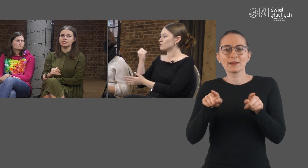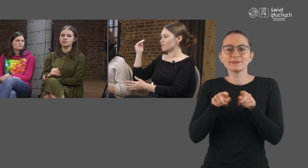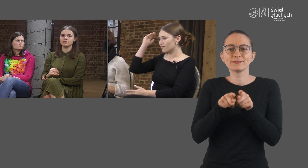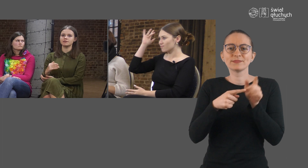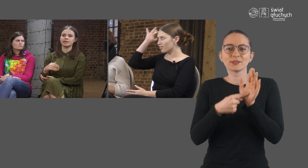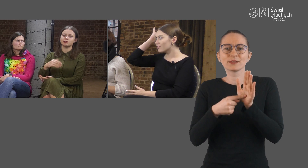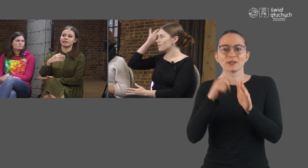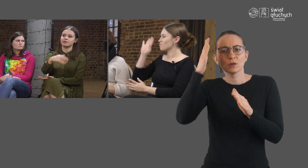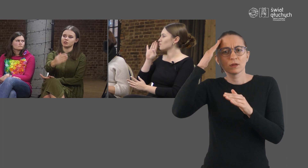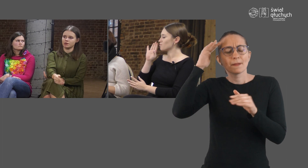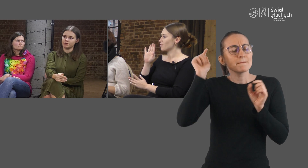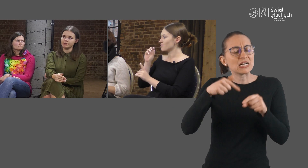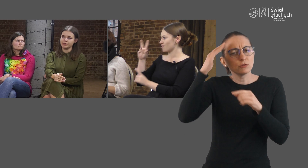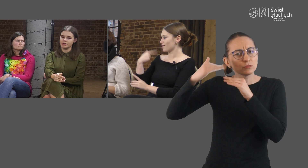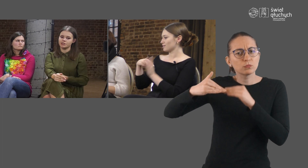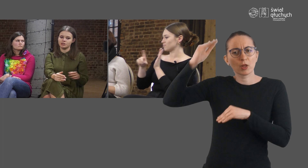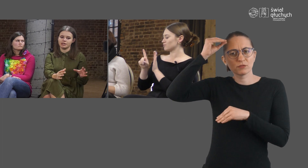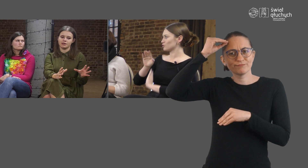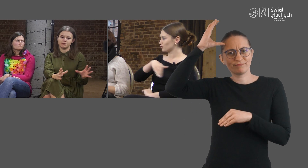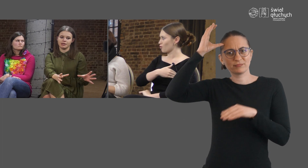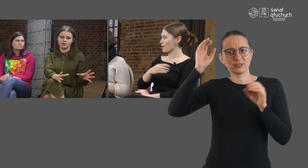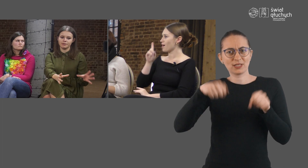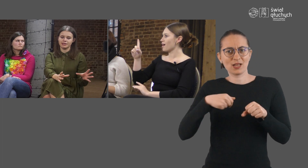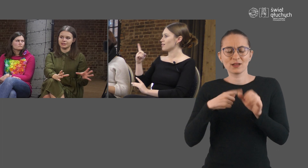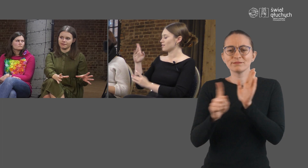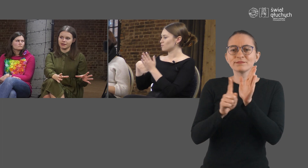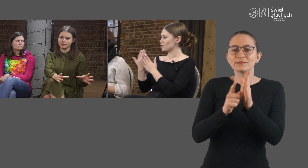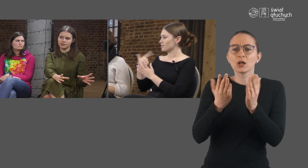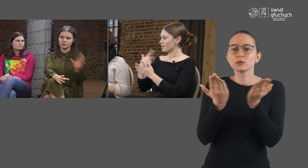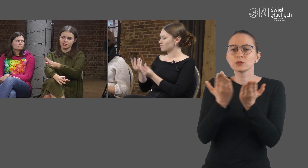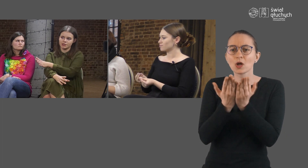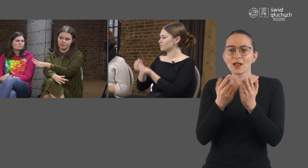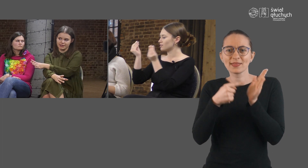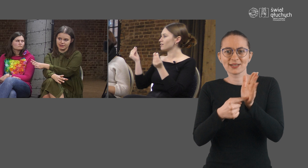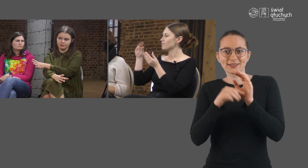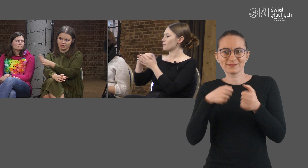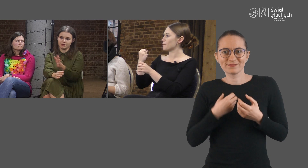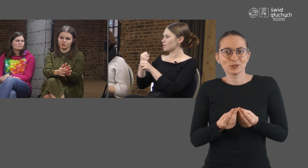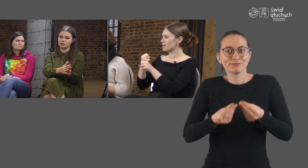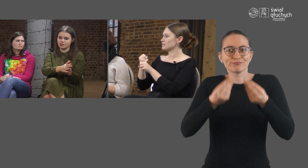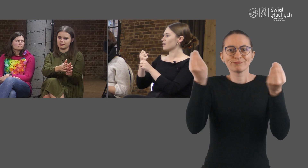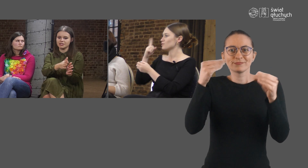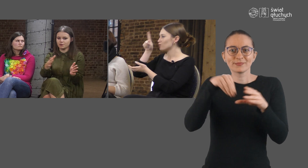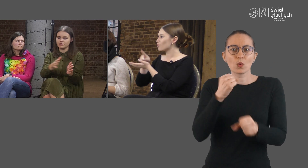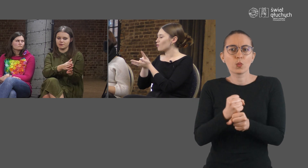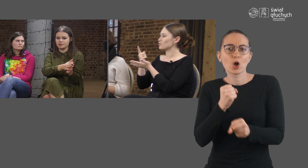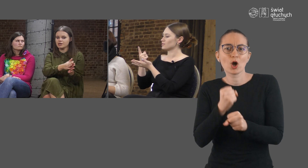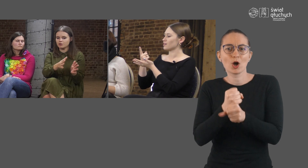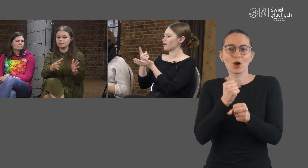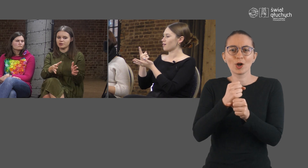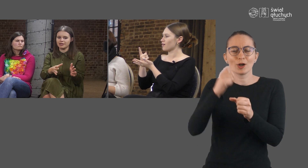głowy, że co z tego, że ja idę do szkoły, jeśli ja rozwijam kompetencje twarde, które są potrzebne do pracy, bo już